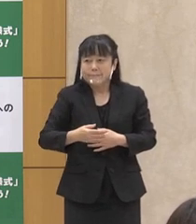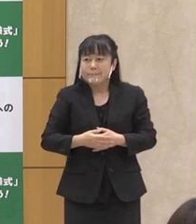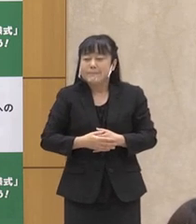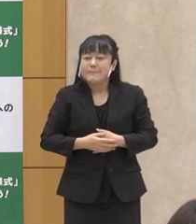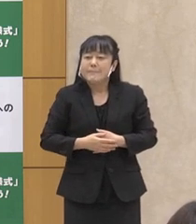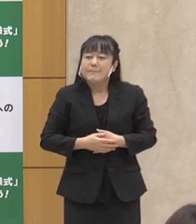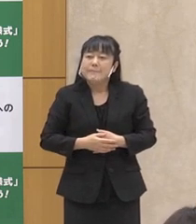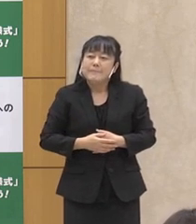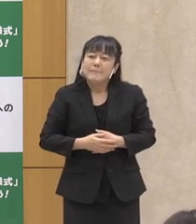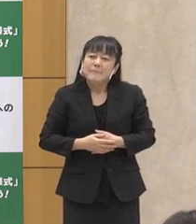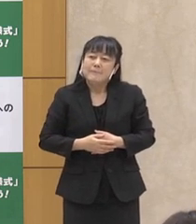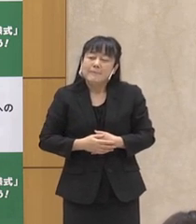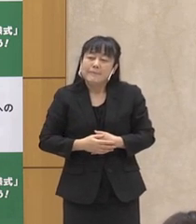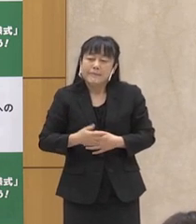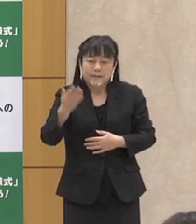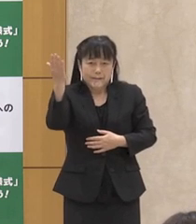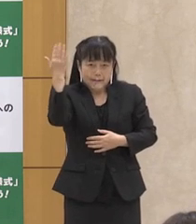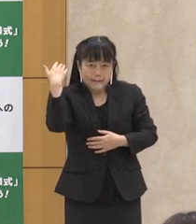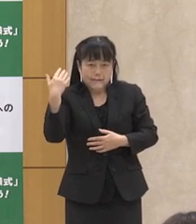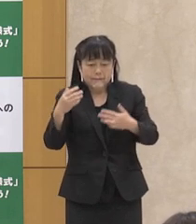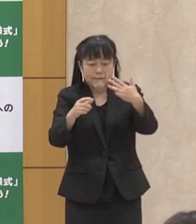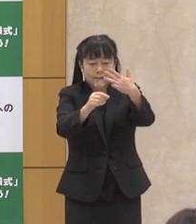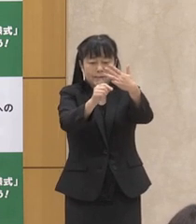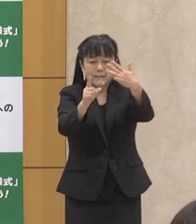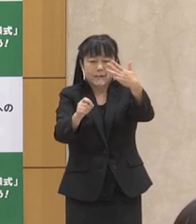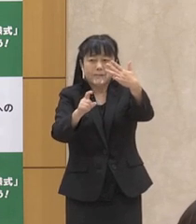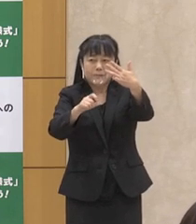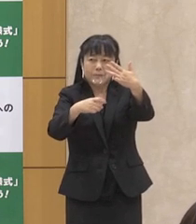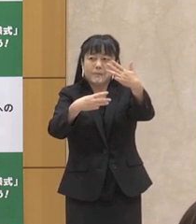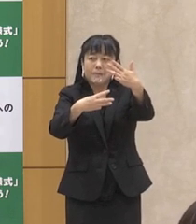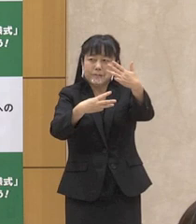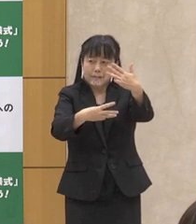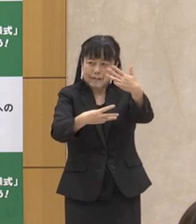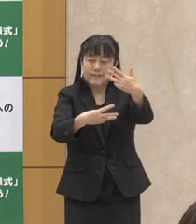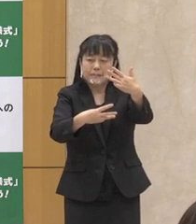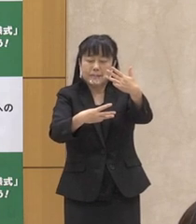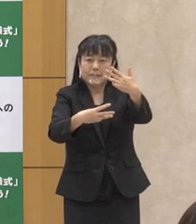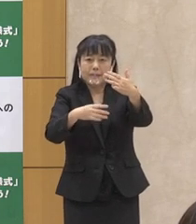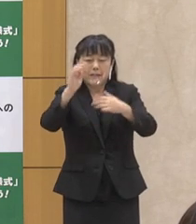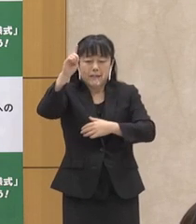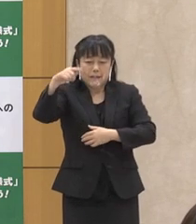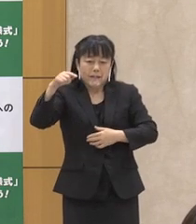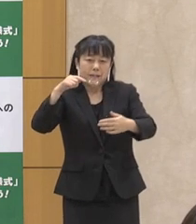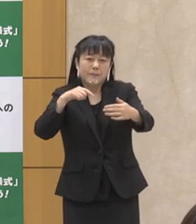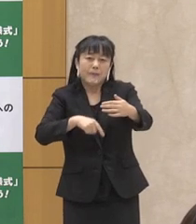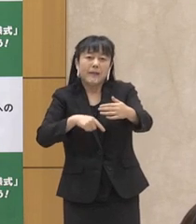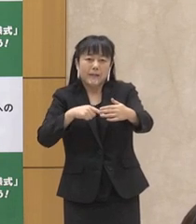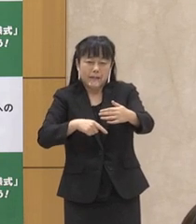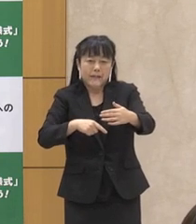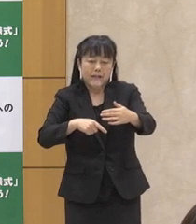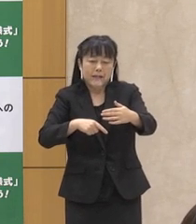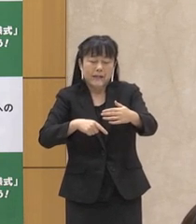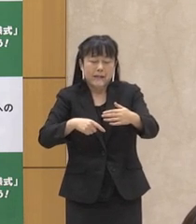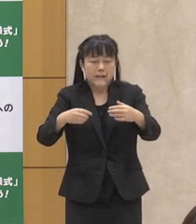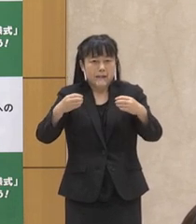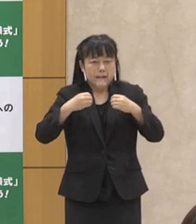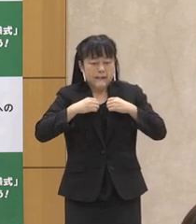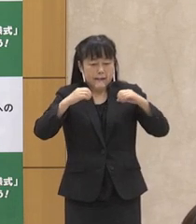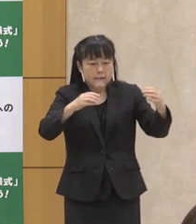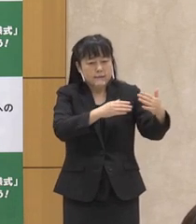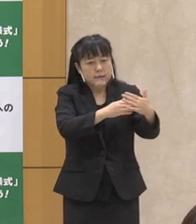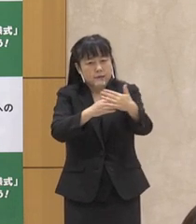先日8月の13日で県 の, 前向きに頑張る事業者を応援する総合補助金の申請